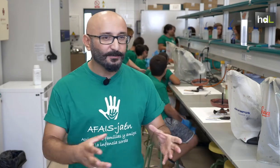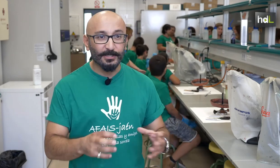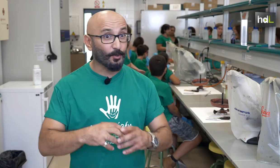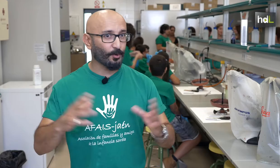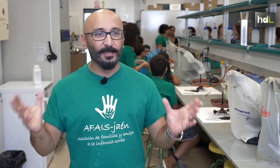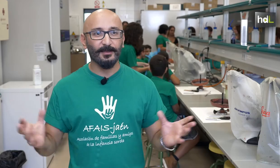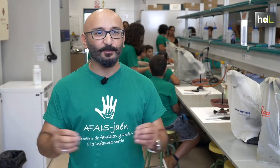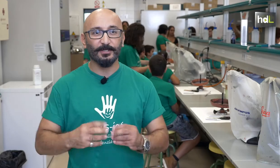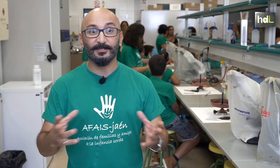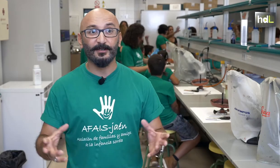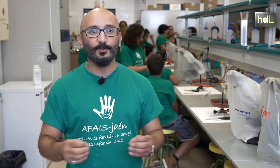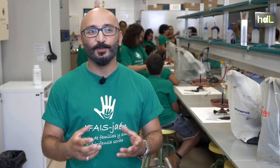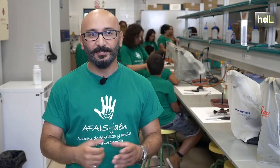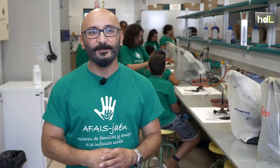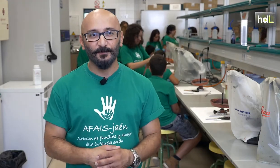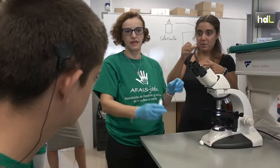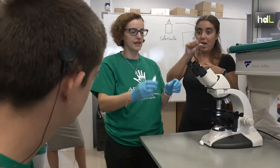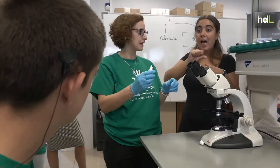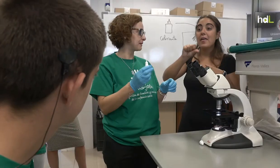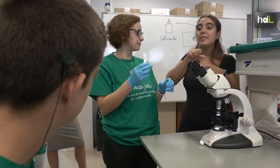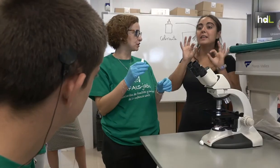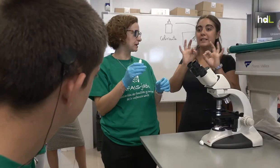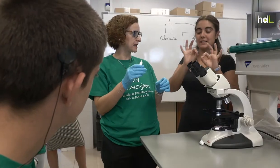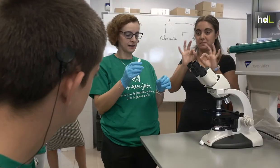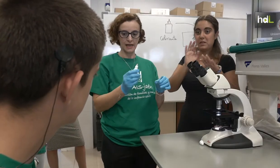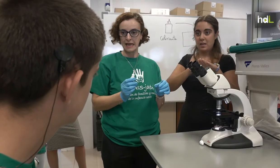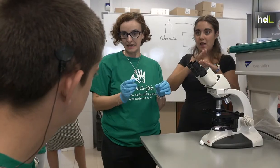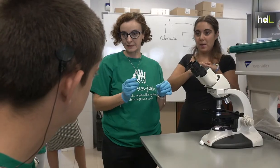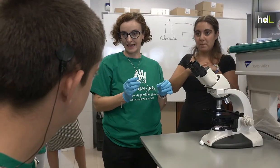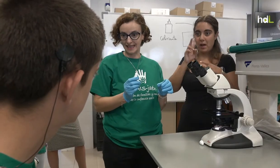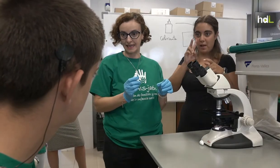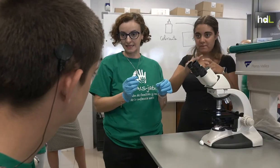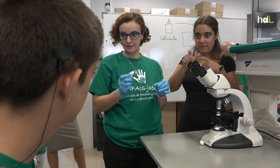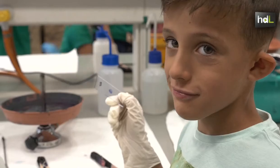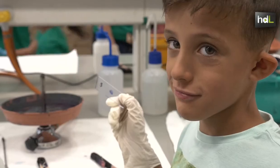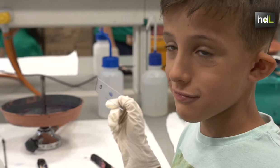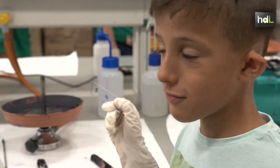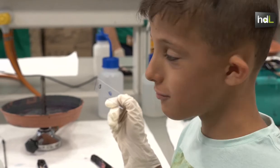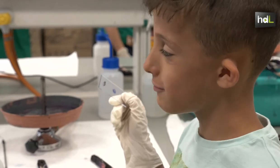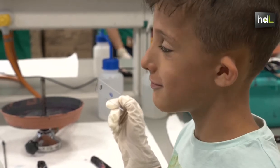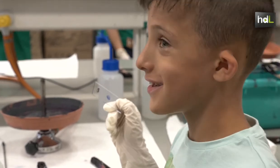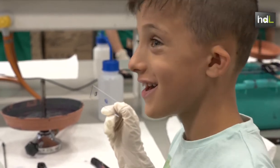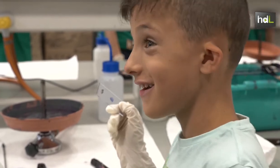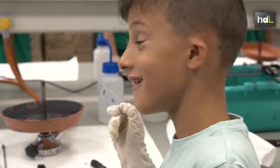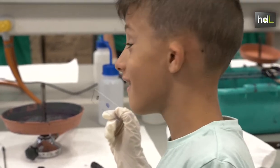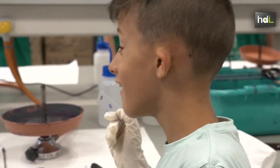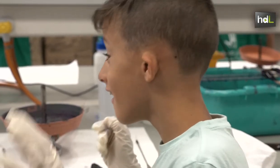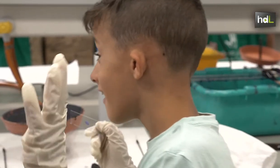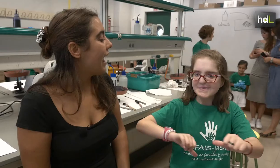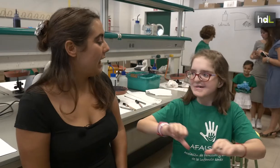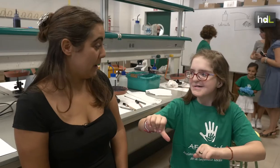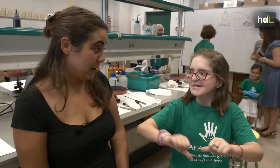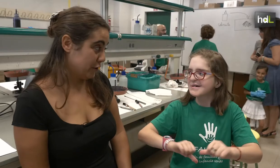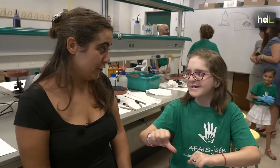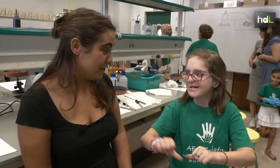microorganismos que nos rodean, dónde están, cómo están. Solo necesitan el apoyo de una intérprete para guiarlos en su parte favorita del experimento.